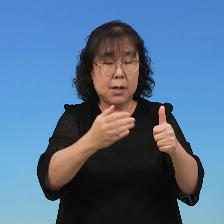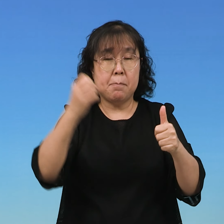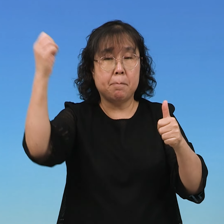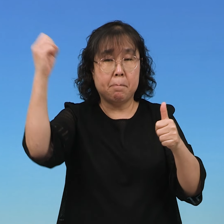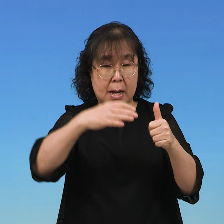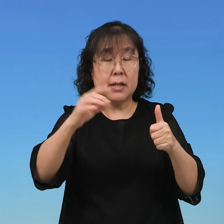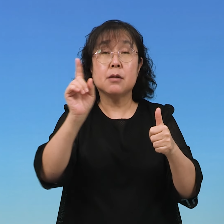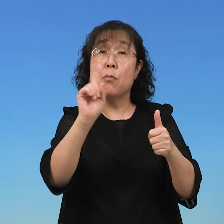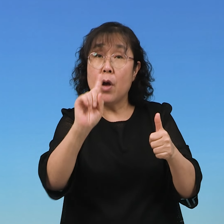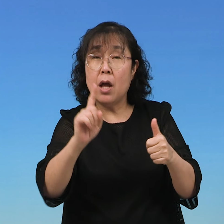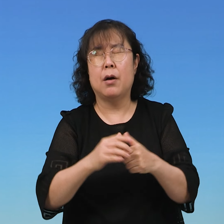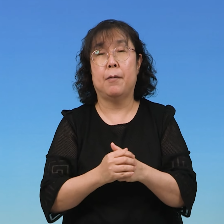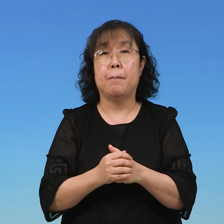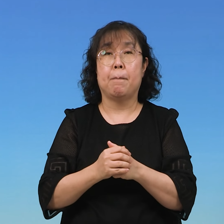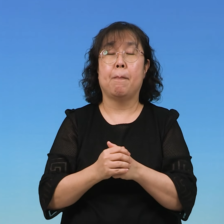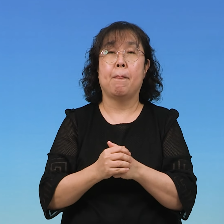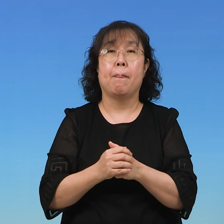사다리가 단절을